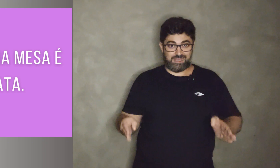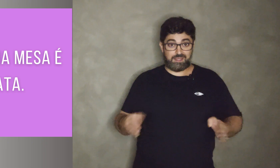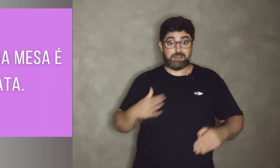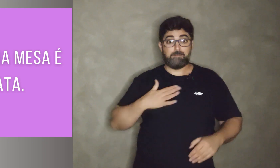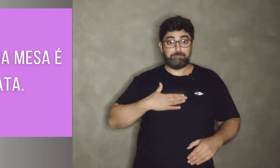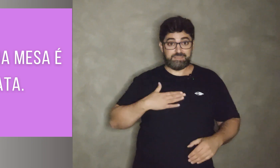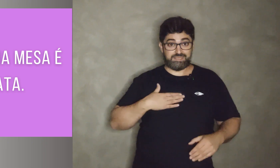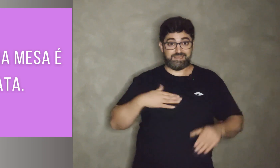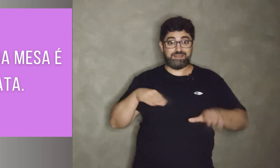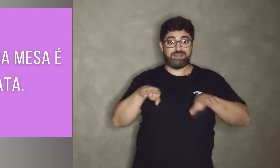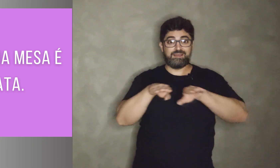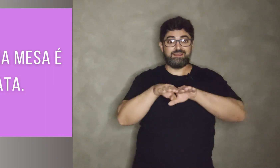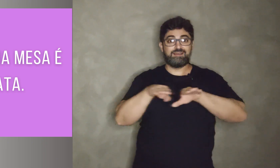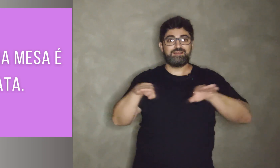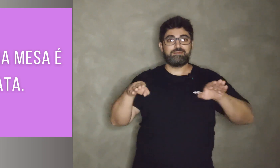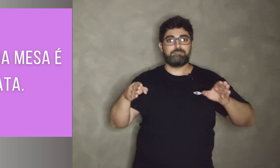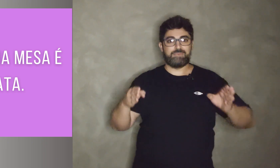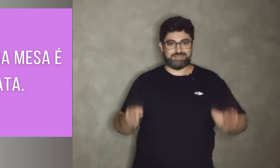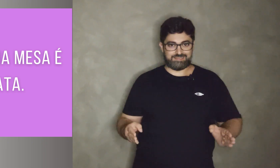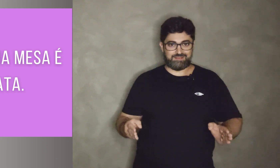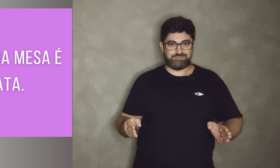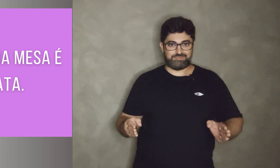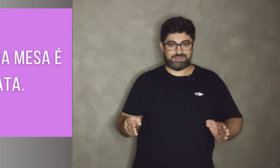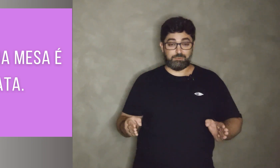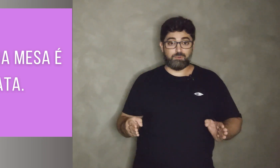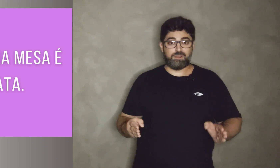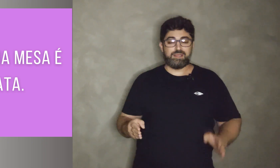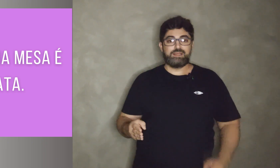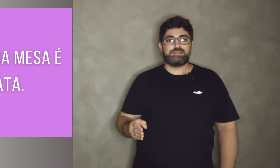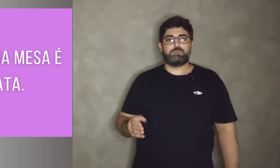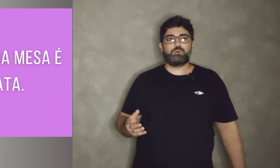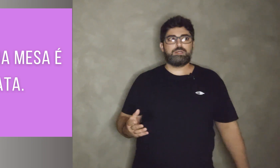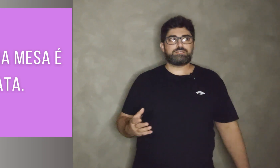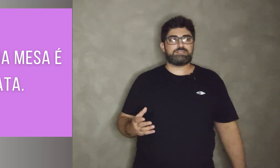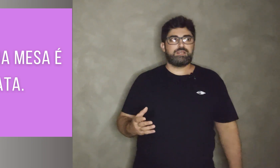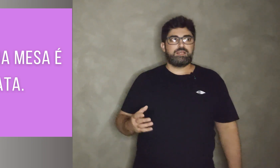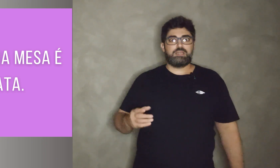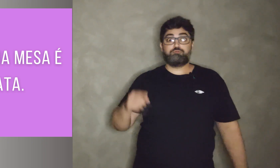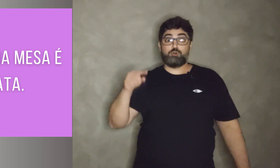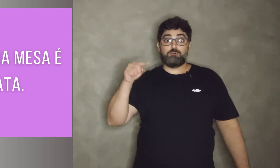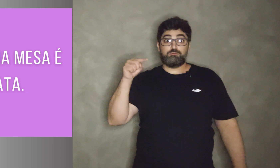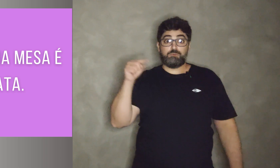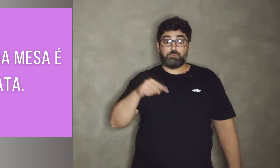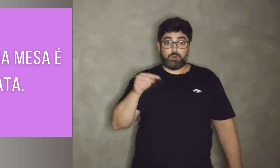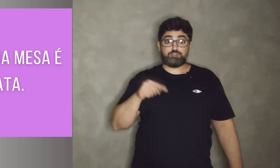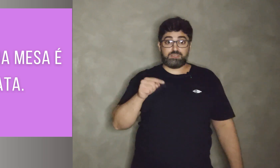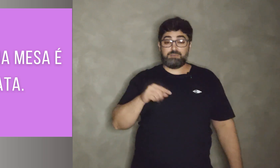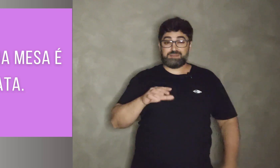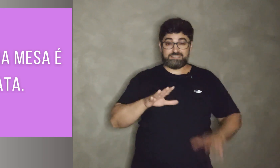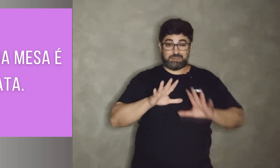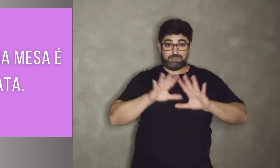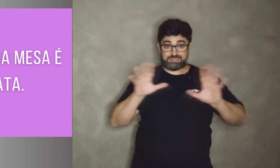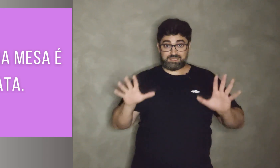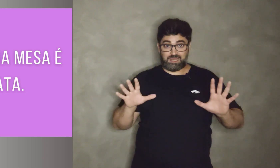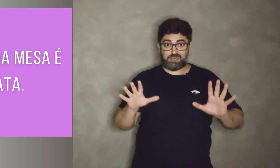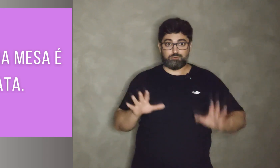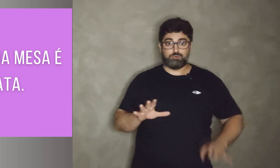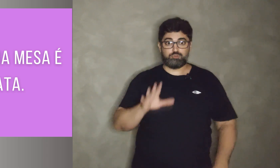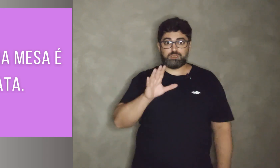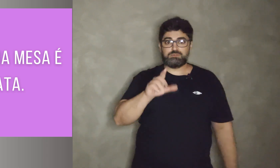tá? Minha mesa, tá bom? Depois, eu posso aqui, para deixar mais claro, usar um